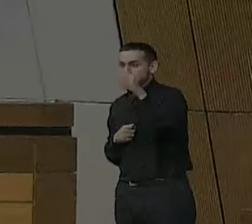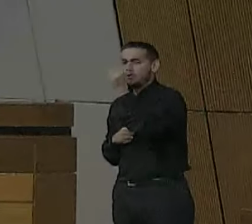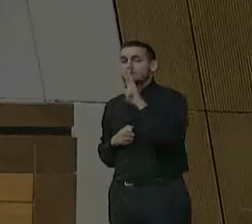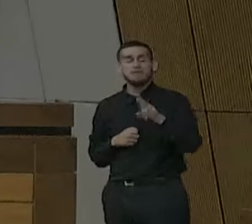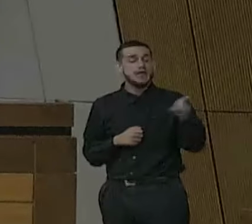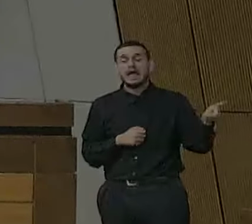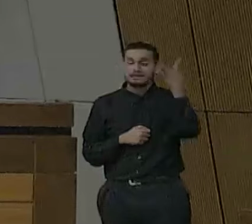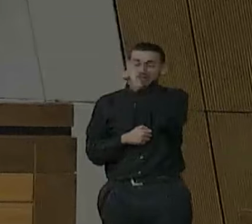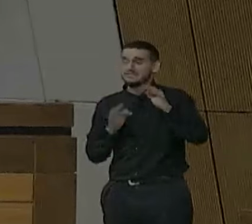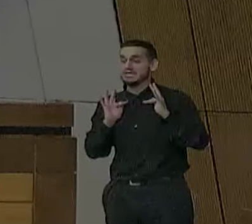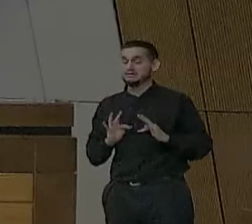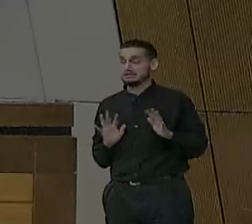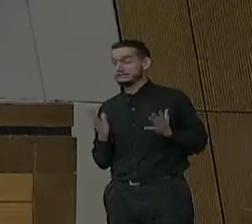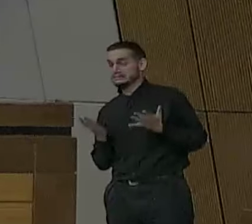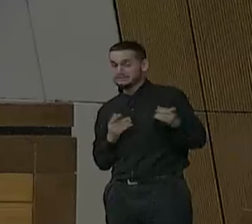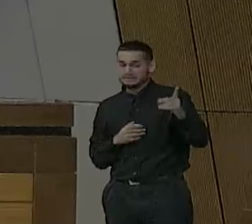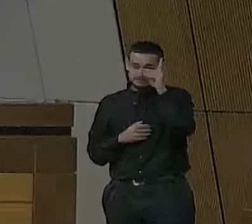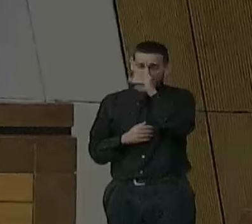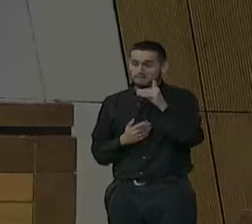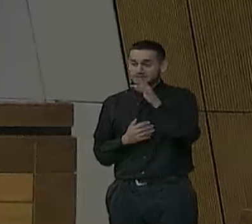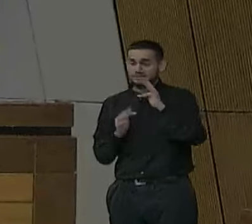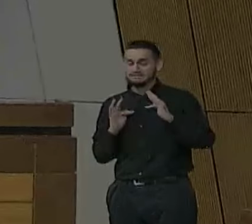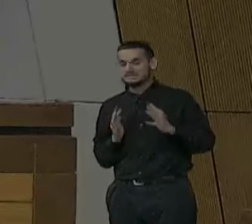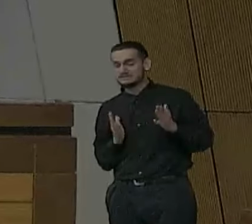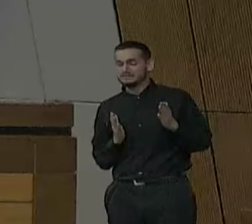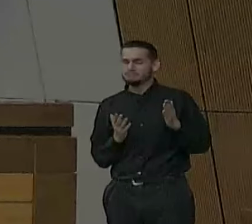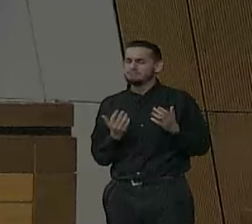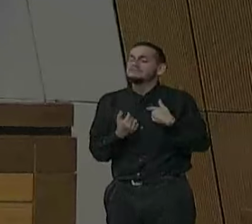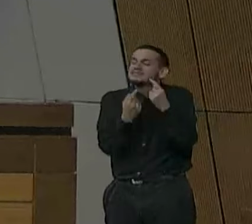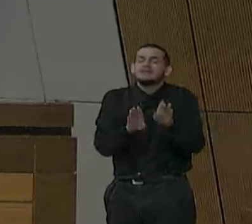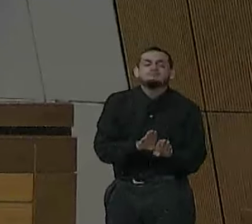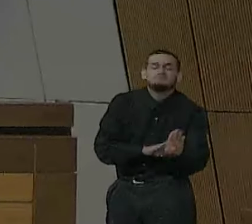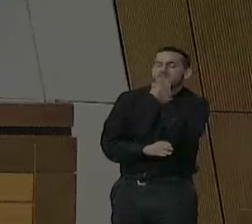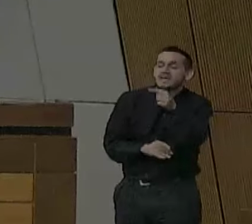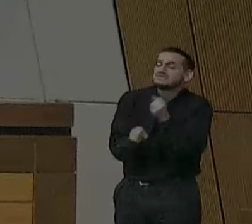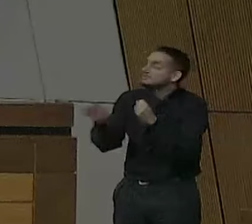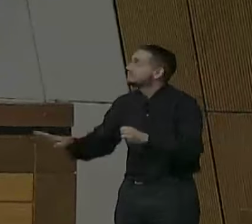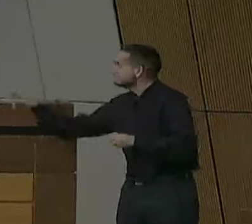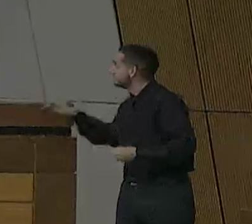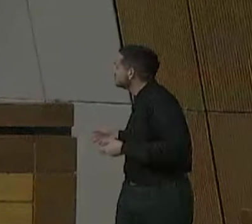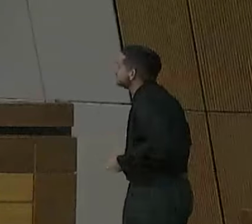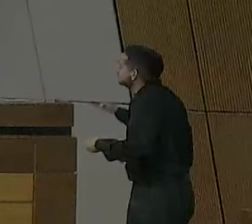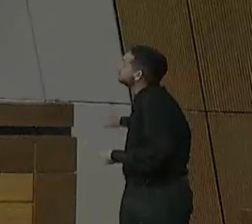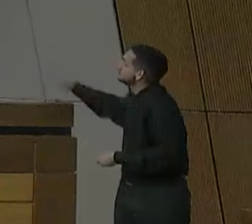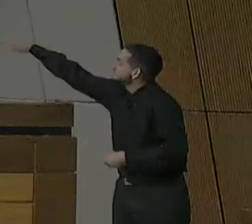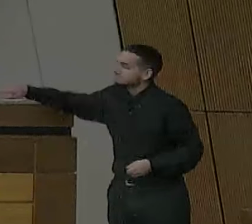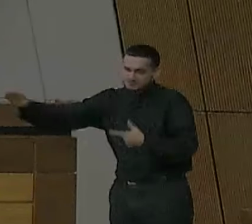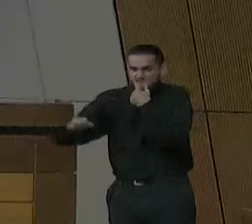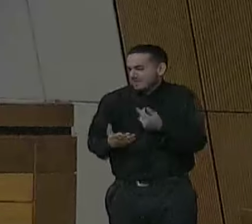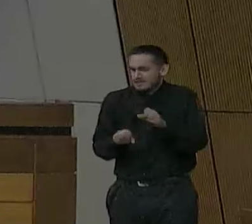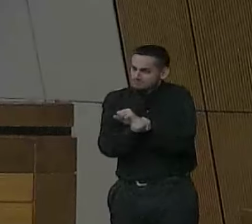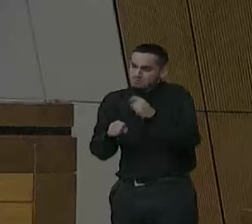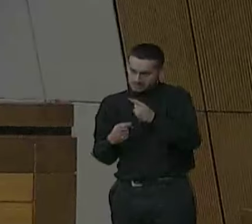tiene discapacidad física. ¿Qué hacemos para que Melissa siga haciendo todo lo que es? Le ponemos una rampa y se acabó. Entonces, contemplar desde ese punto. Muchas